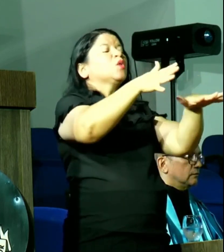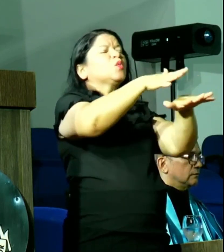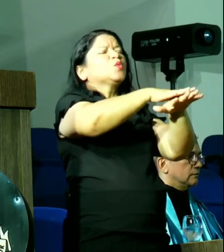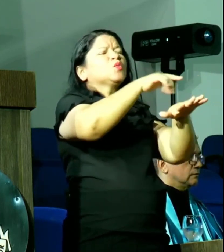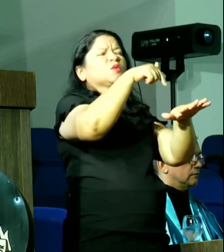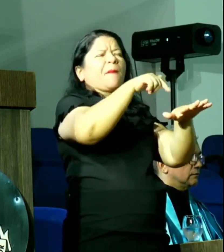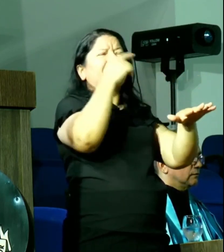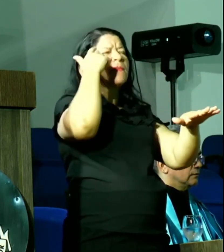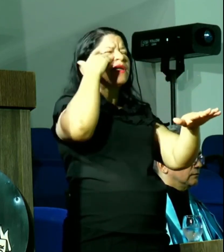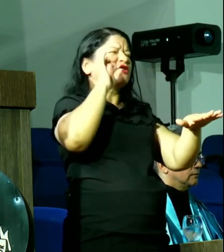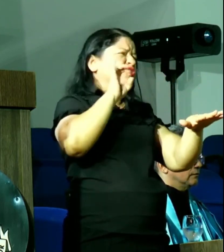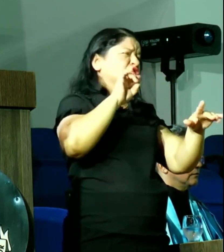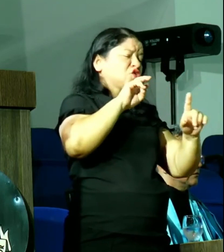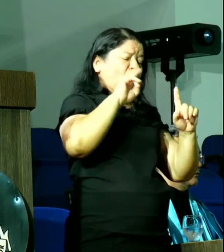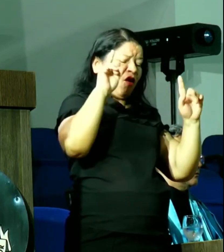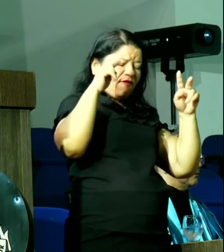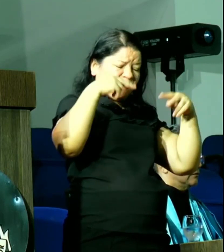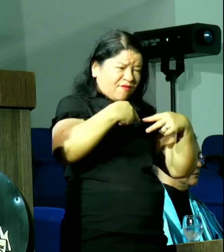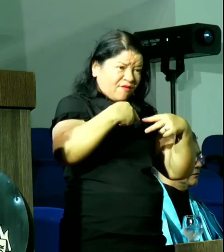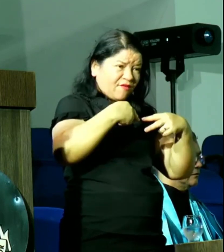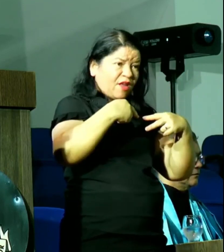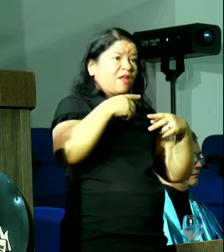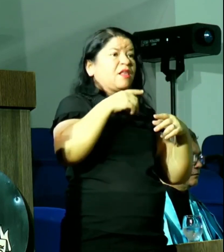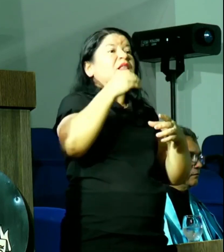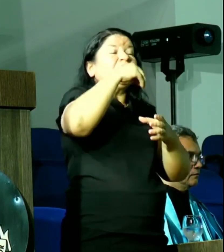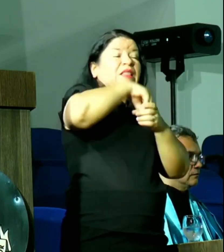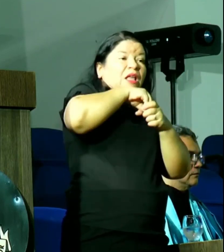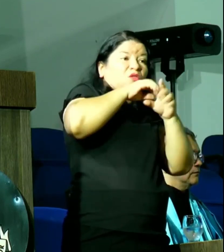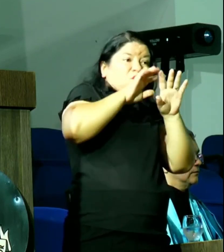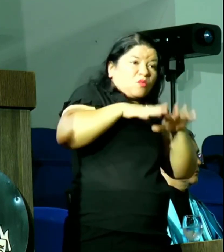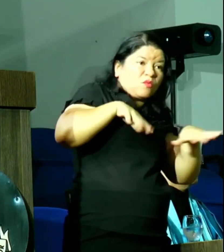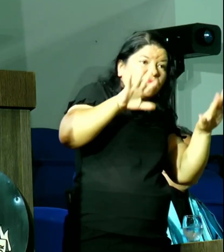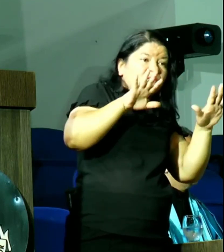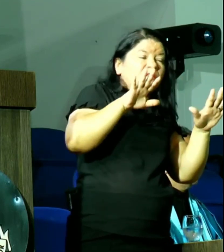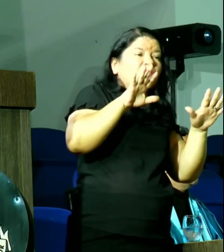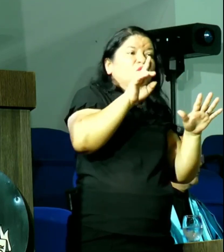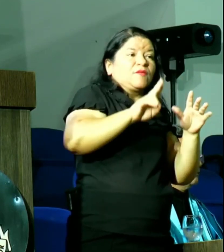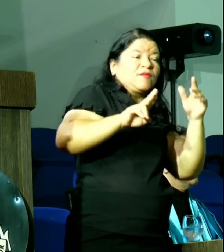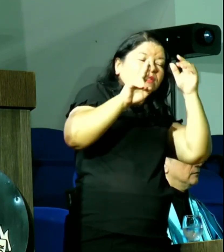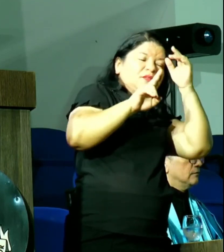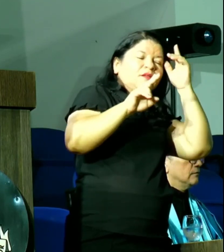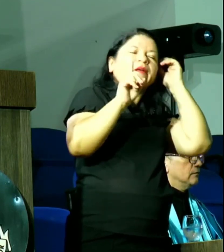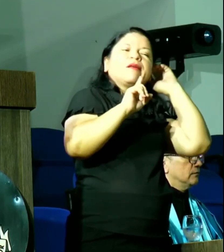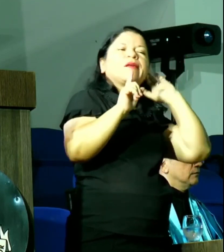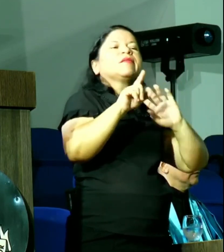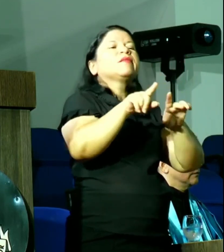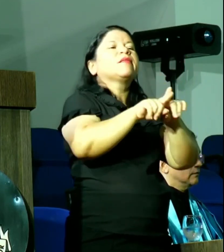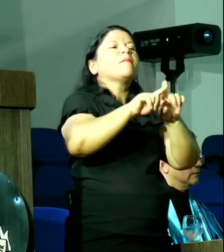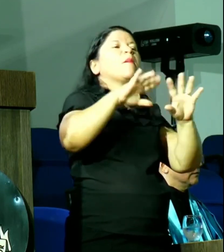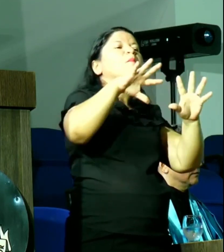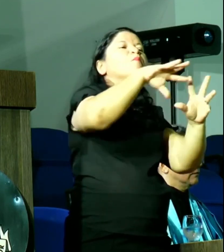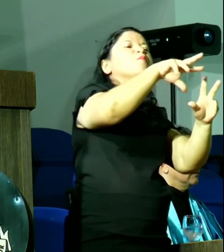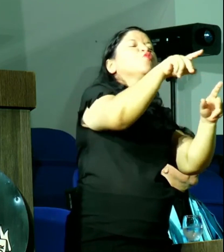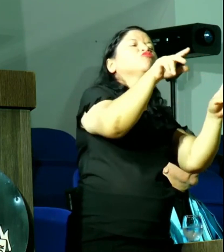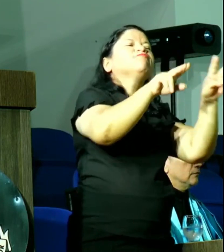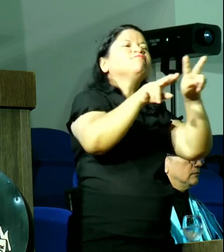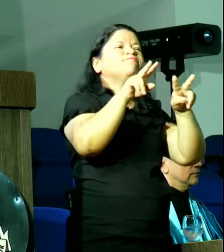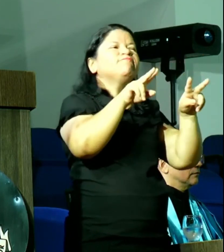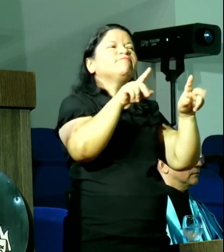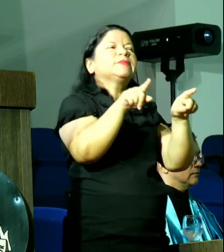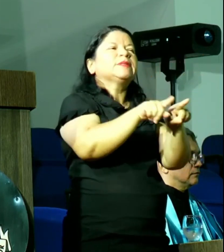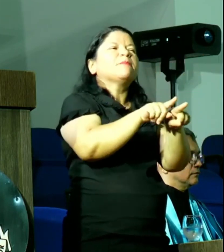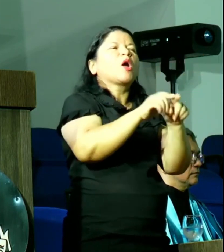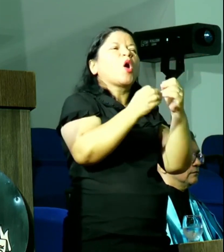não apenas um olhar para dentro da universidade. Ela requer um olhar para o mundo. A inclusão do meio